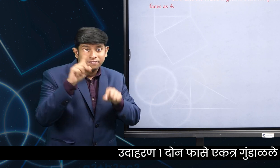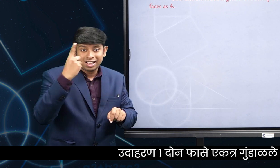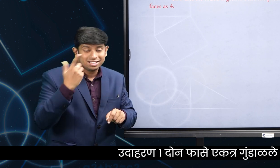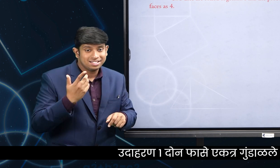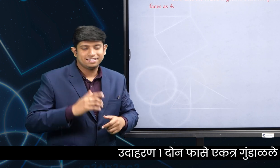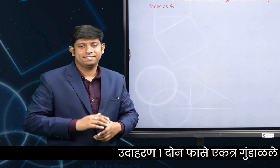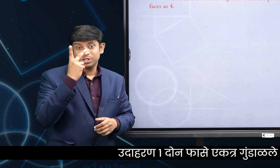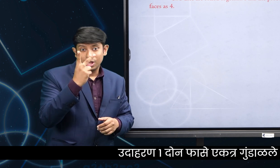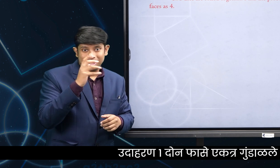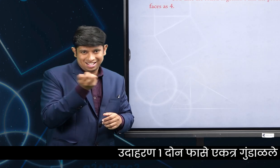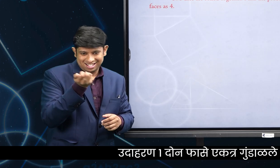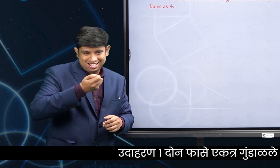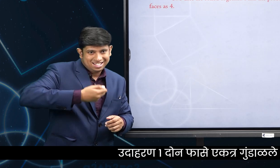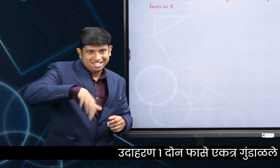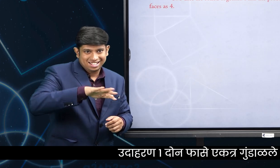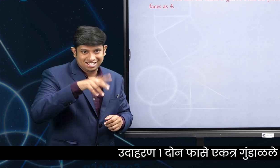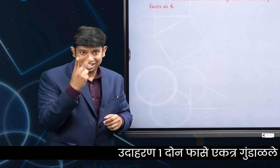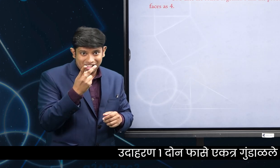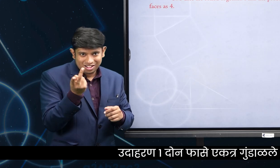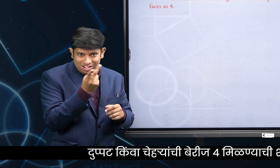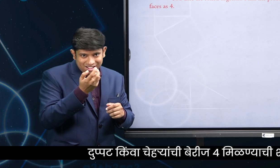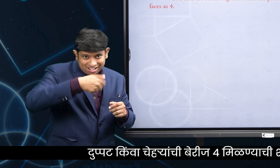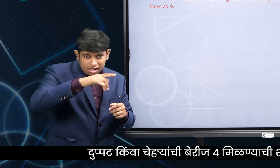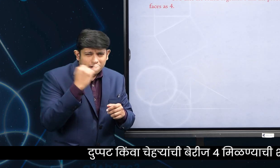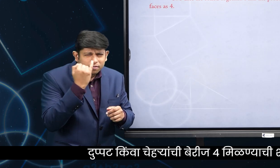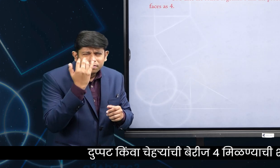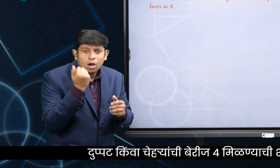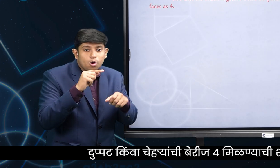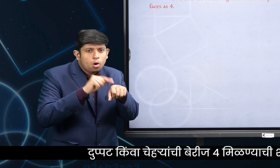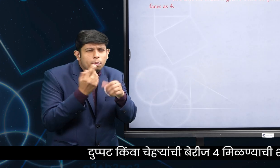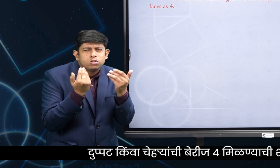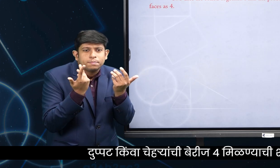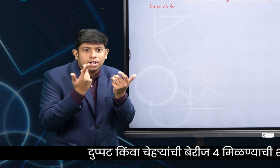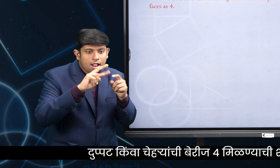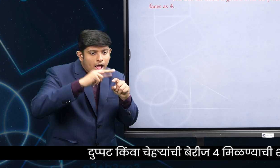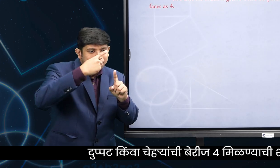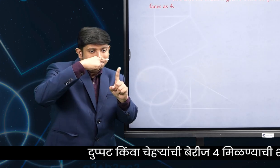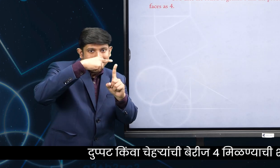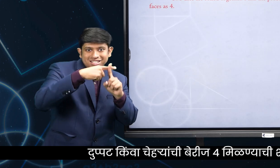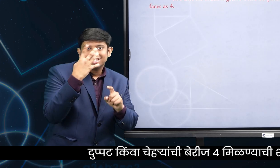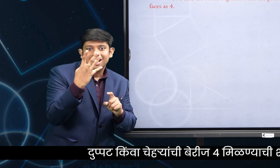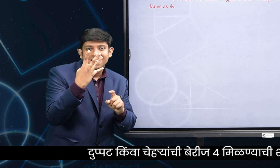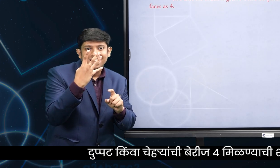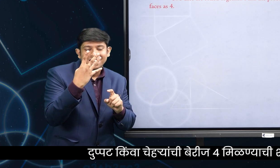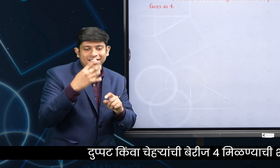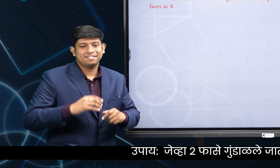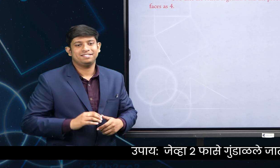उदाहरण 1. दोन फासे एकत्र गुंडाळले आहेत. दुप्पट किंवा चेहऱ्यांची बेरीज 4 मिळण्याची शक्यता शोधा.